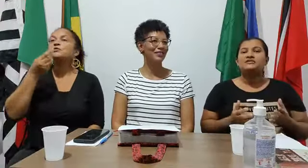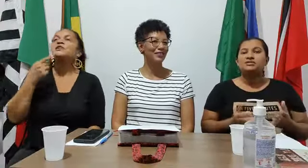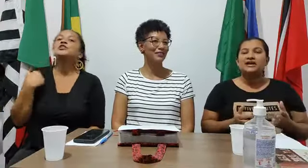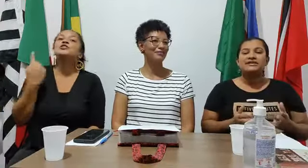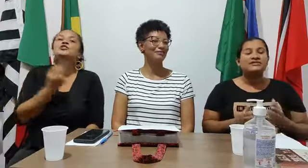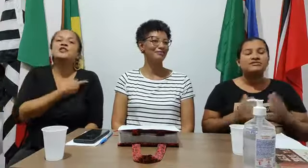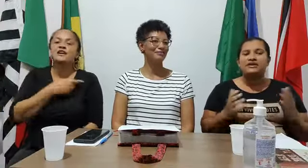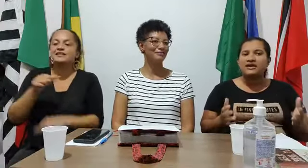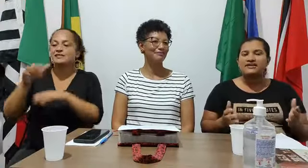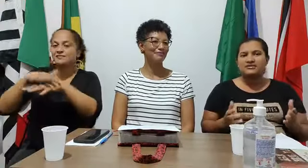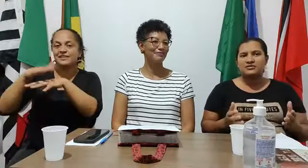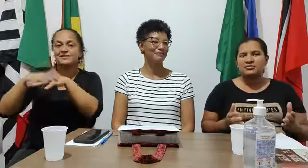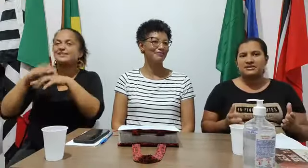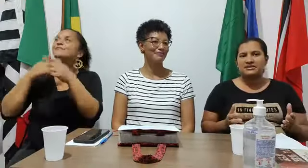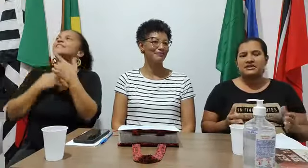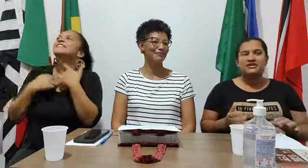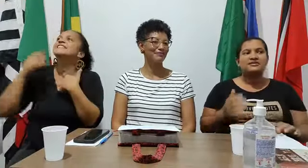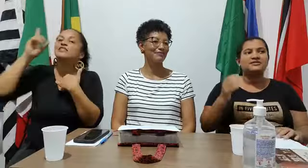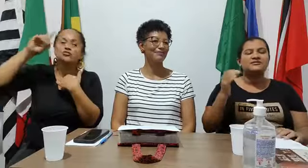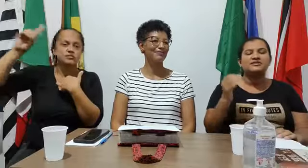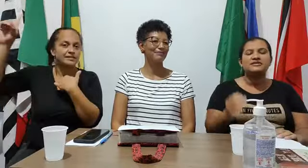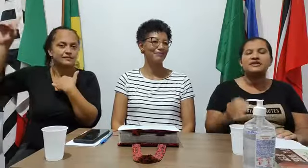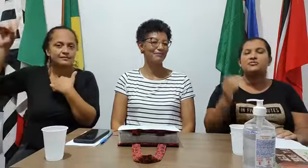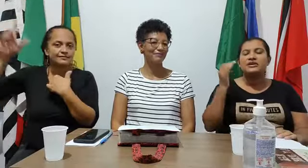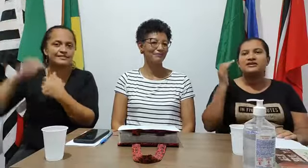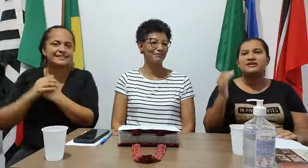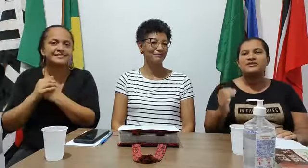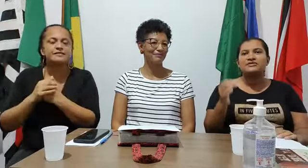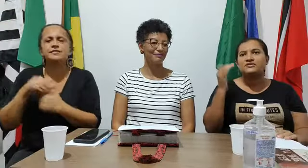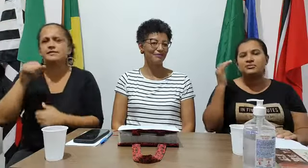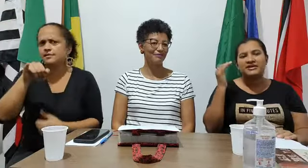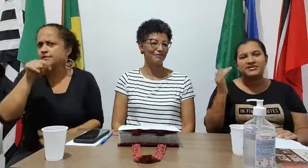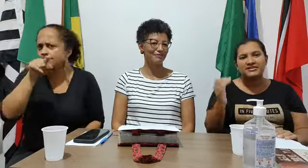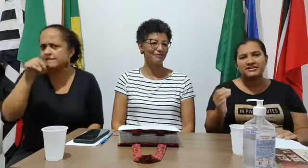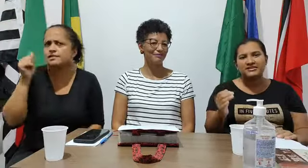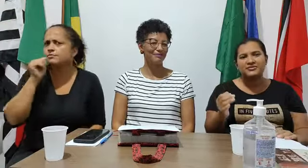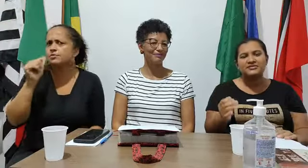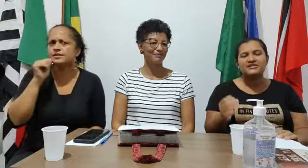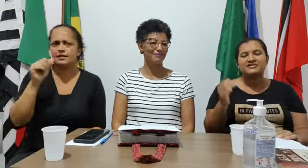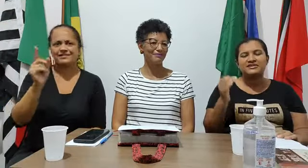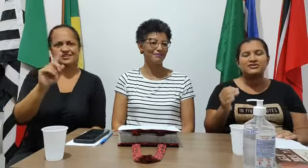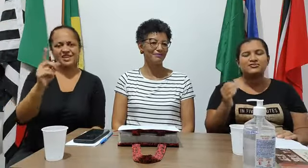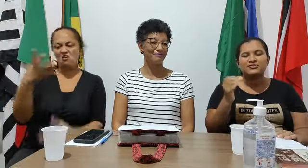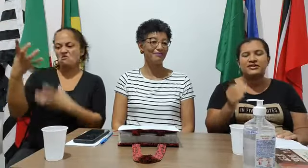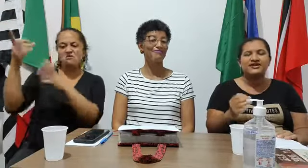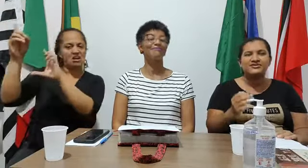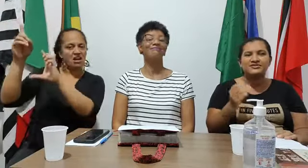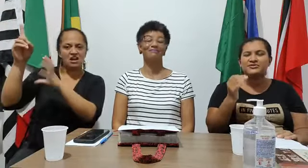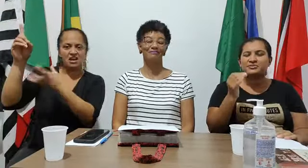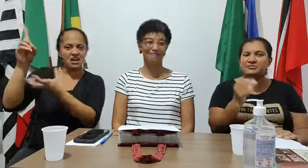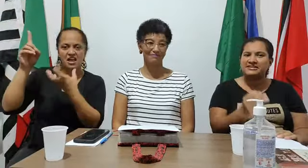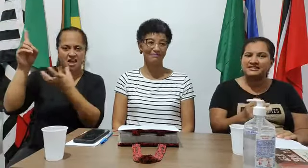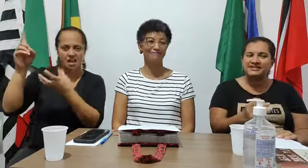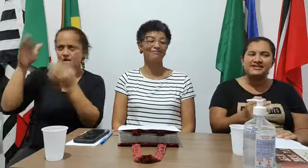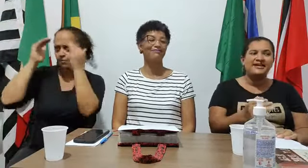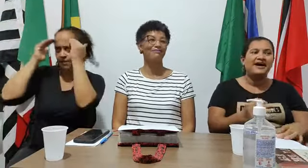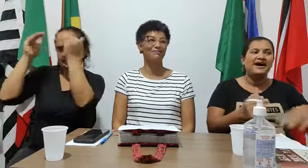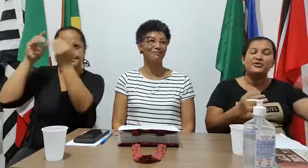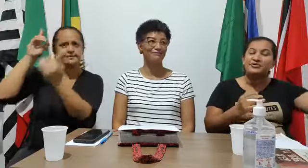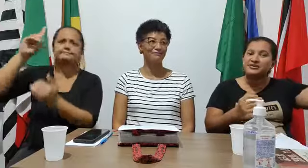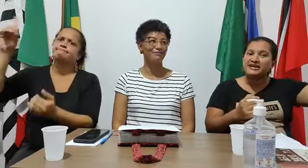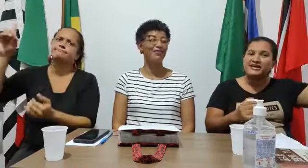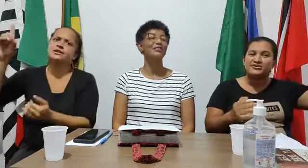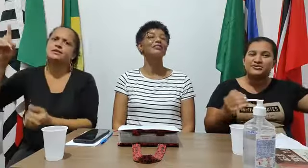E muitas mulheres não querem se submeter. Se você, mulher, não se submete a Deus, você vai ter dificuldade de se submeter